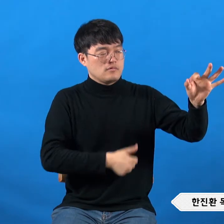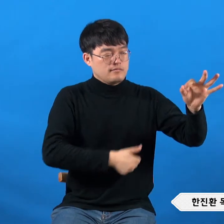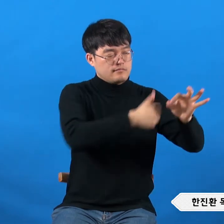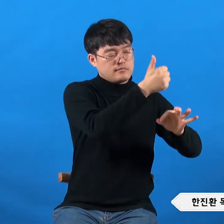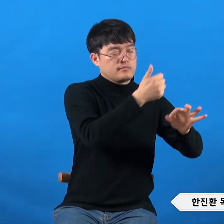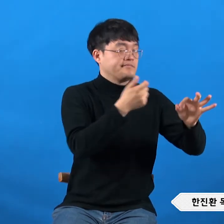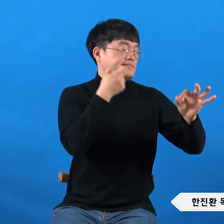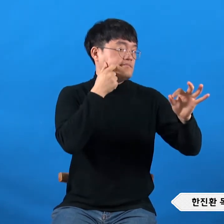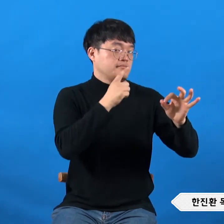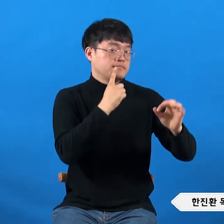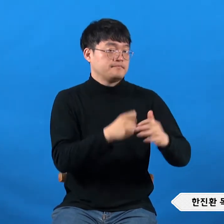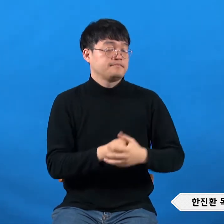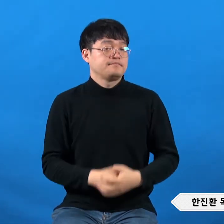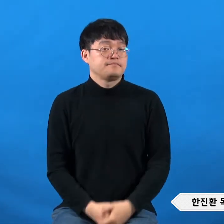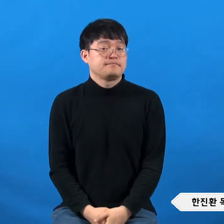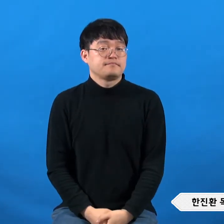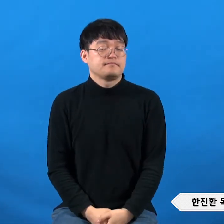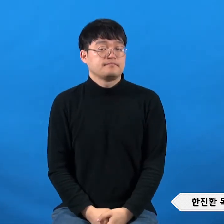이기지 못하고 있습니다.